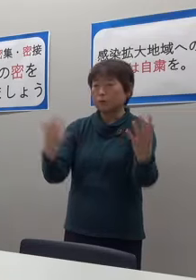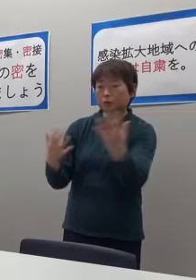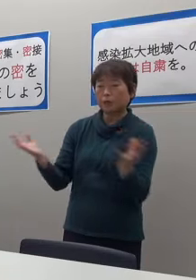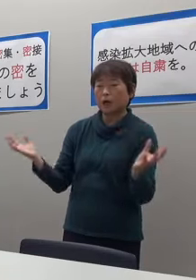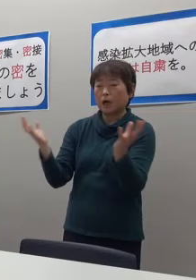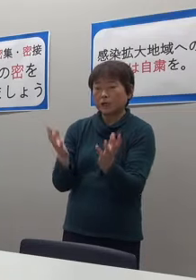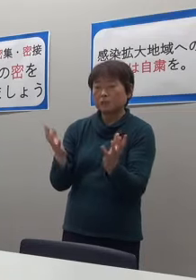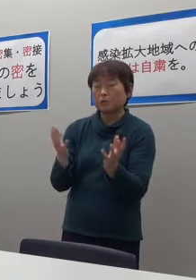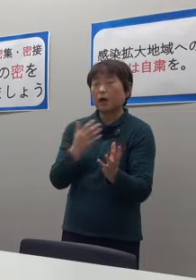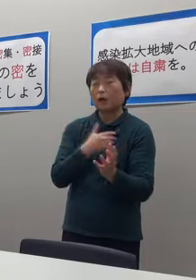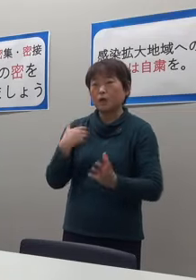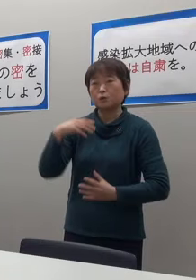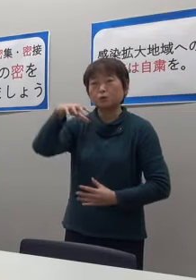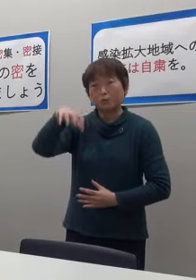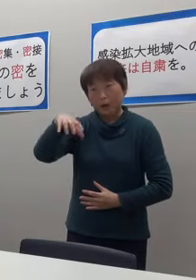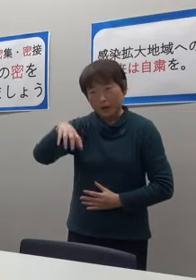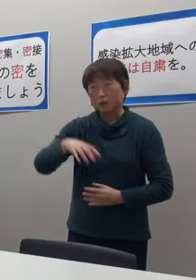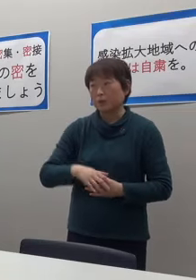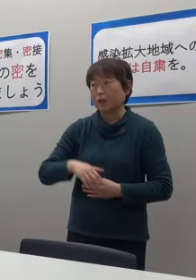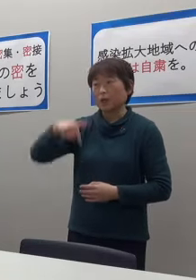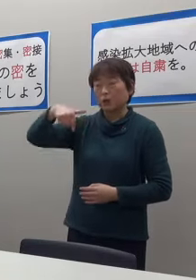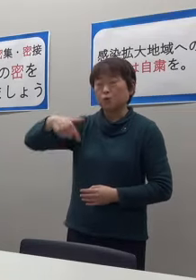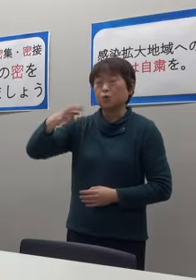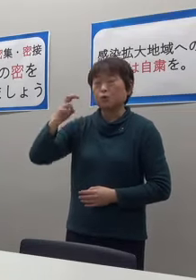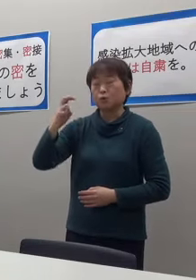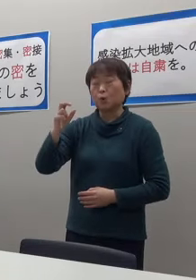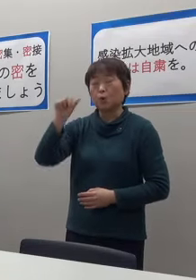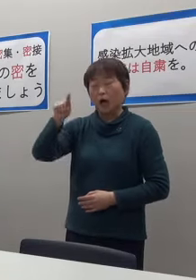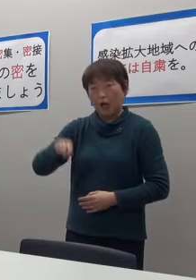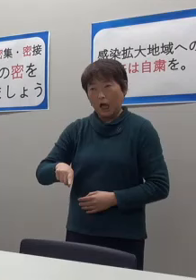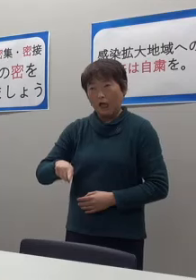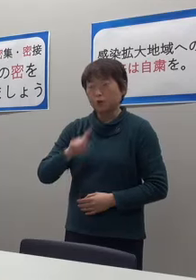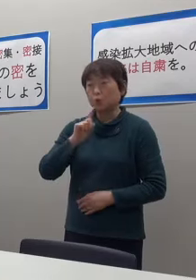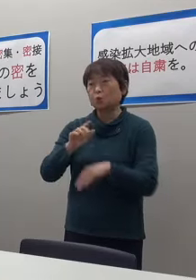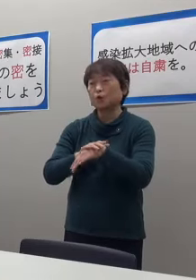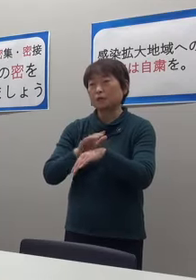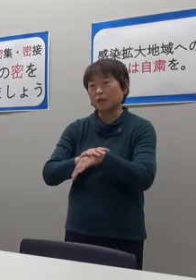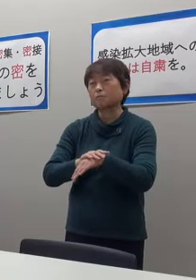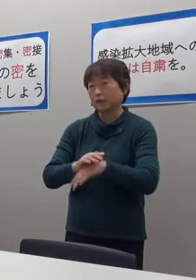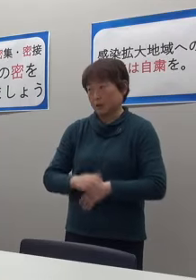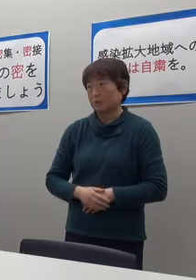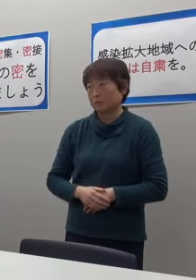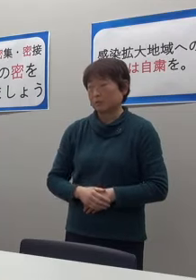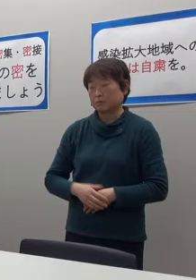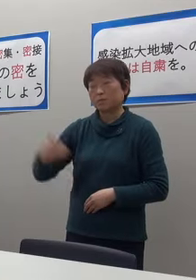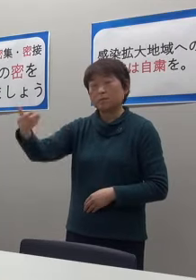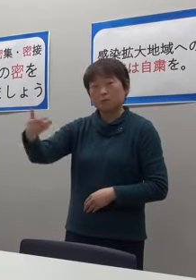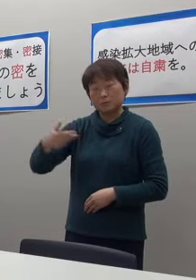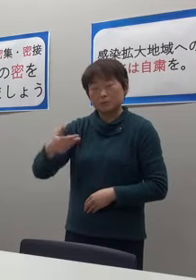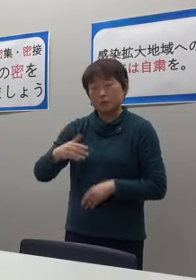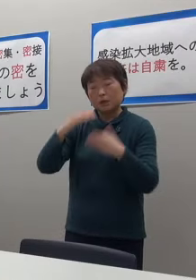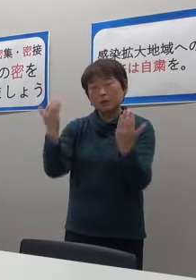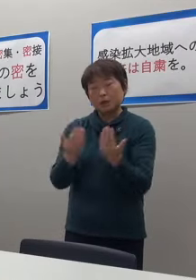あ、今お話ししているところのフロアっていう感じかなというふうに思います。 ではこの120人は1階